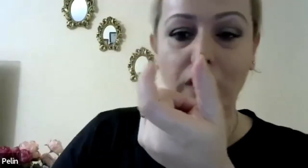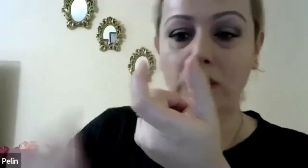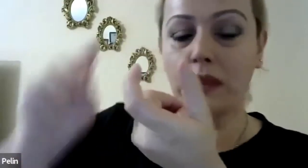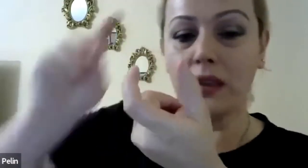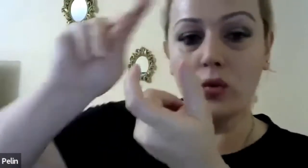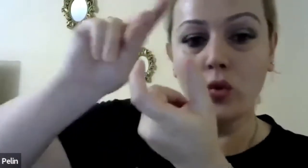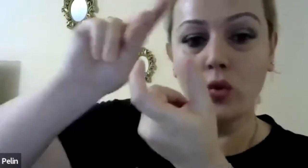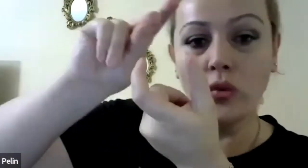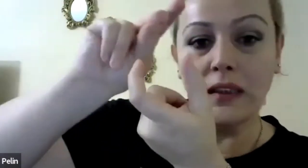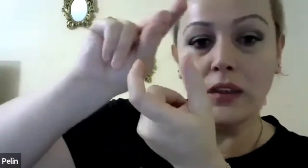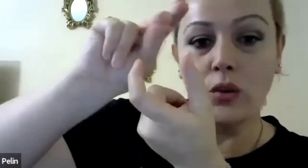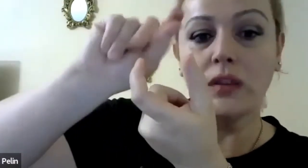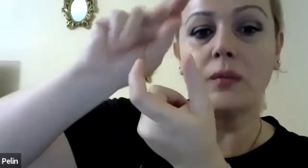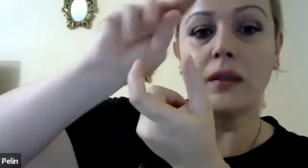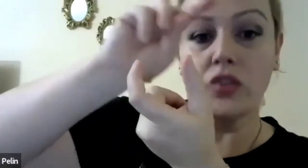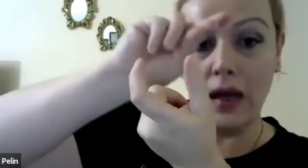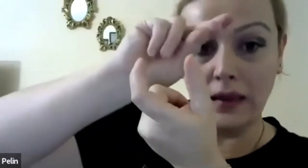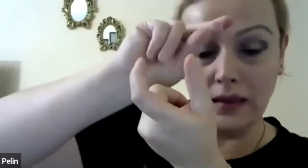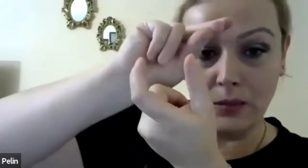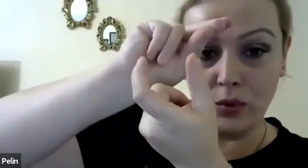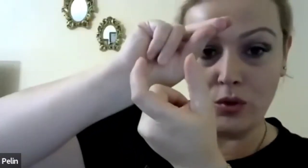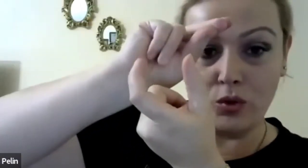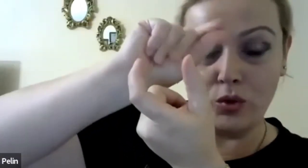Şimdi Ü'nün yine noktalama işaretini yapıyoruz. Ü.